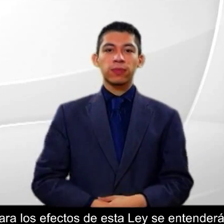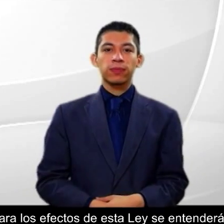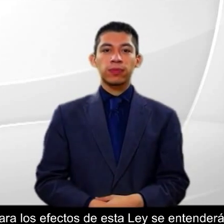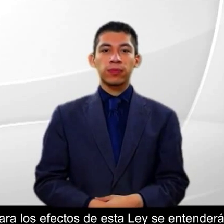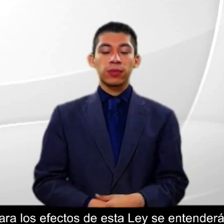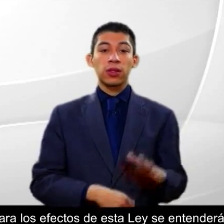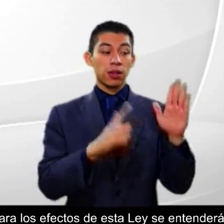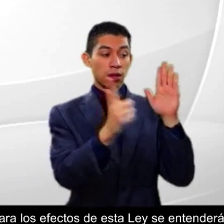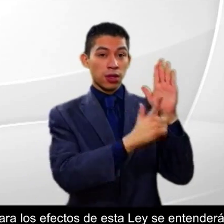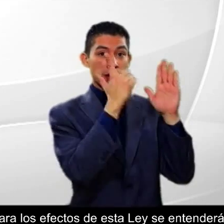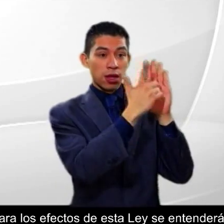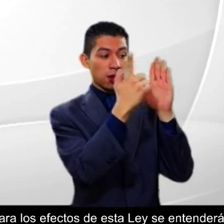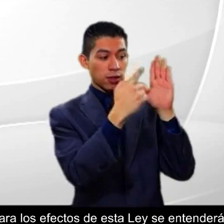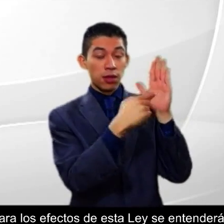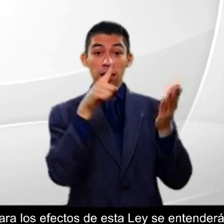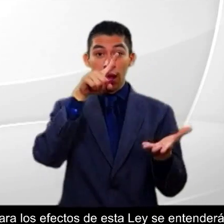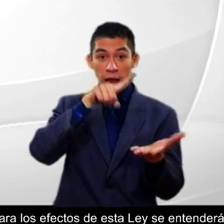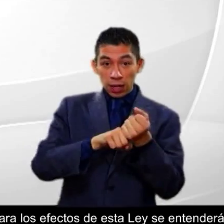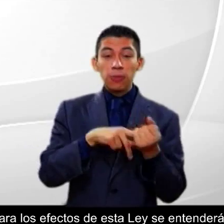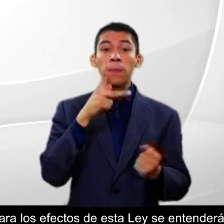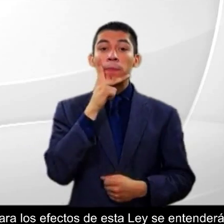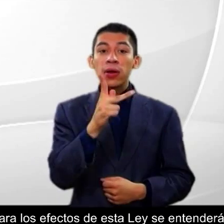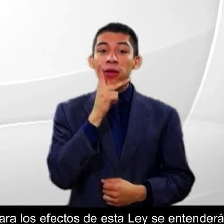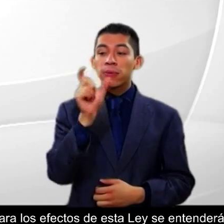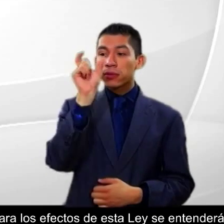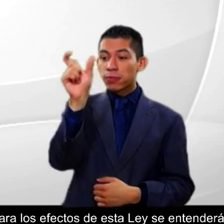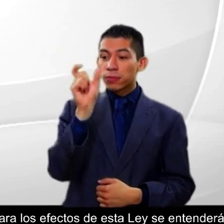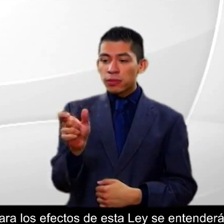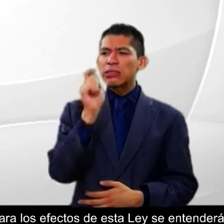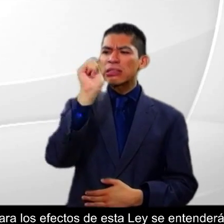Artículo 2 Para los efectos de esta ley se entenderá por